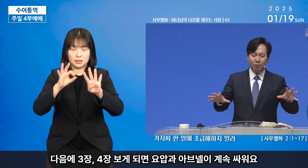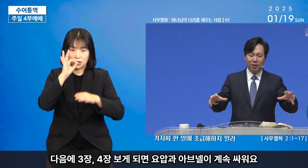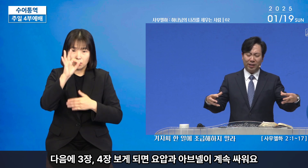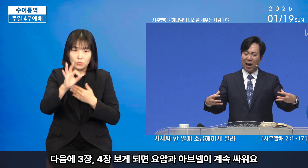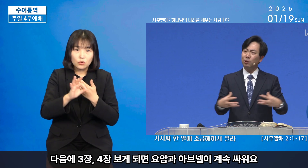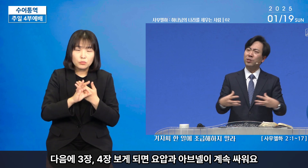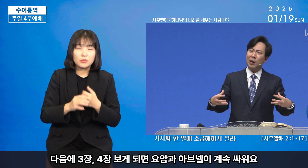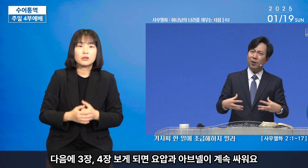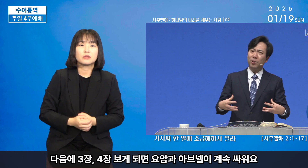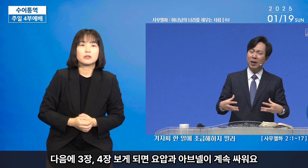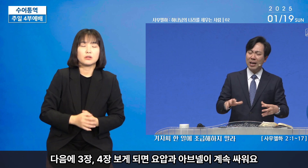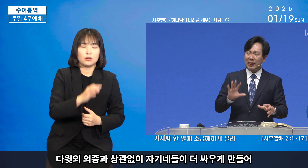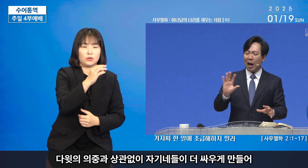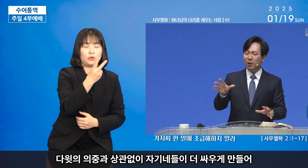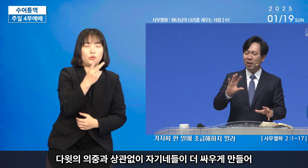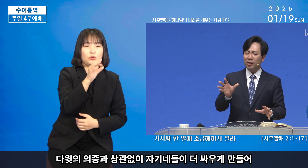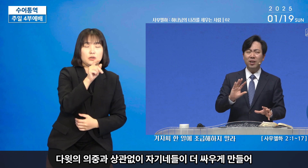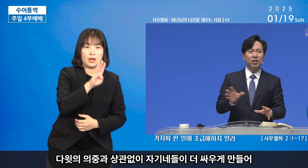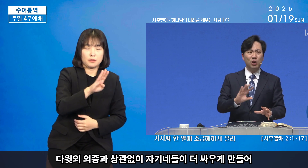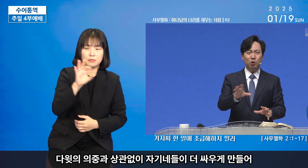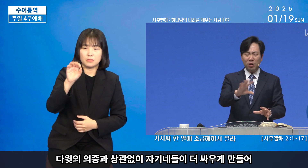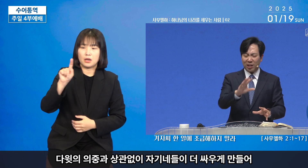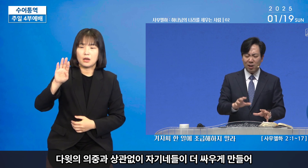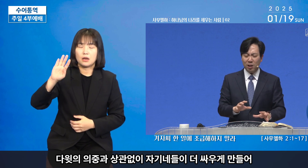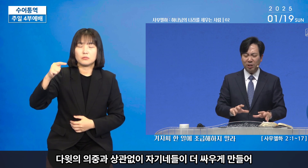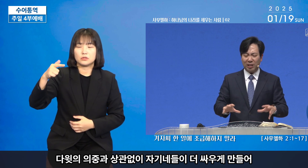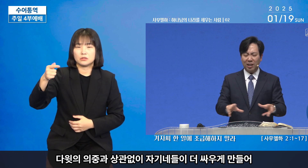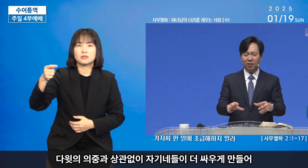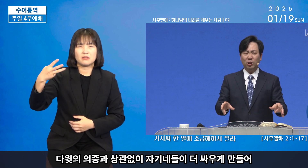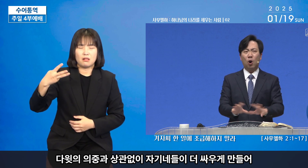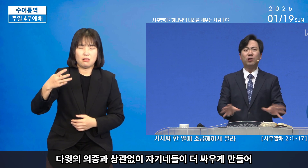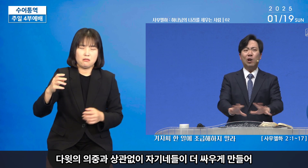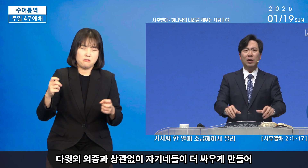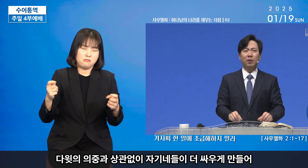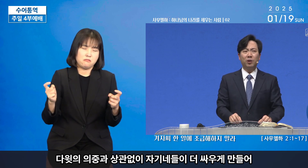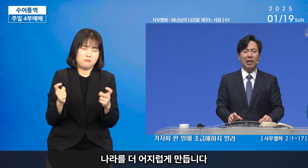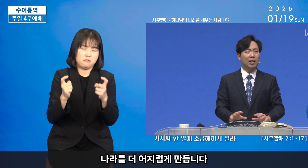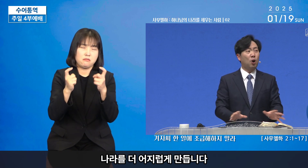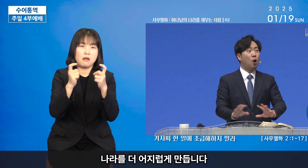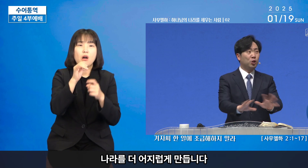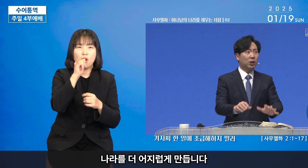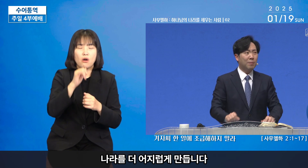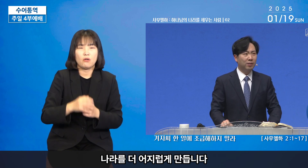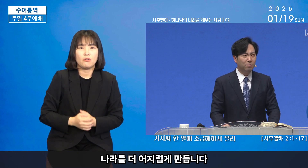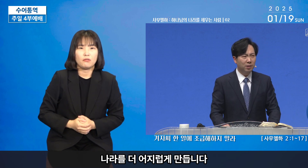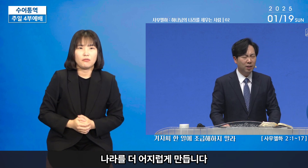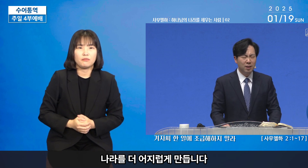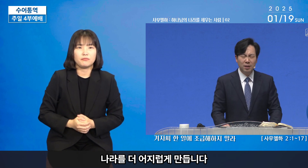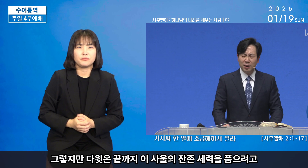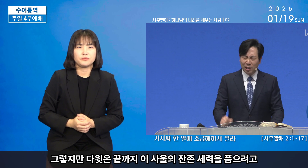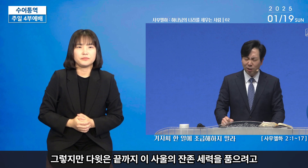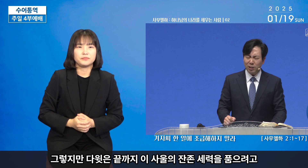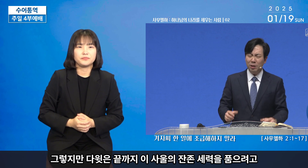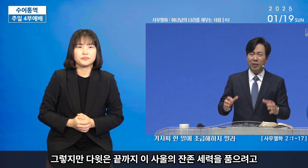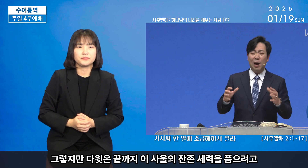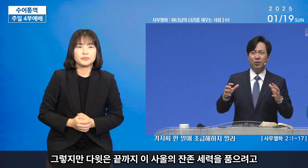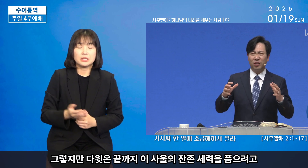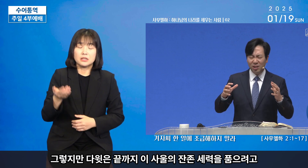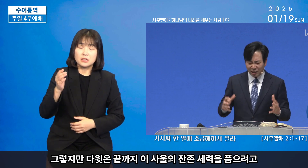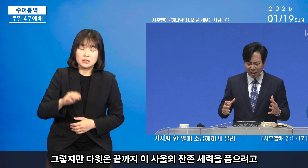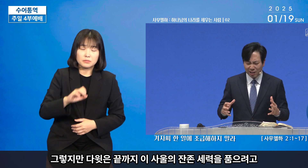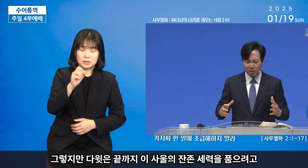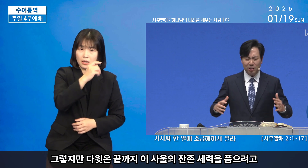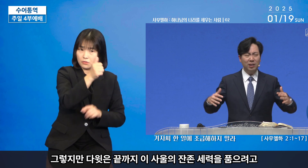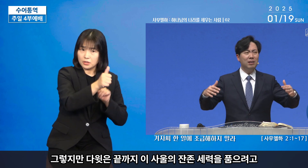요압과 아브넬이 계속 싸워요. 다윗의 의중과 상관없이 장애들이 더 싸우게 만들어 나라를 더 어지럽게 만듭니다. 그렇지만